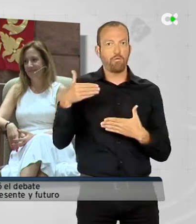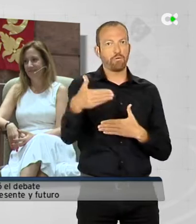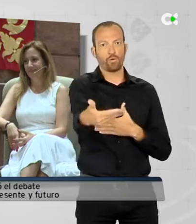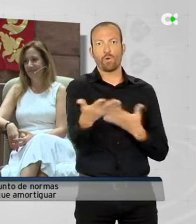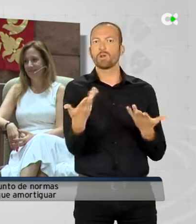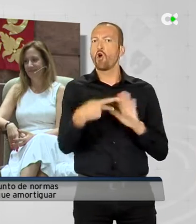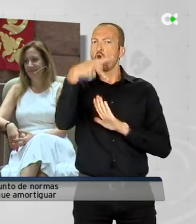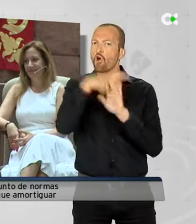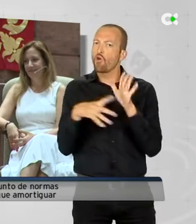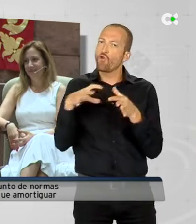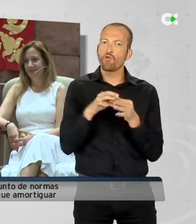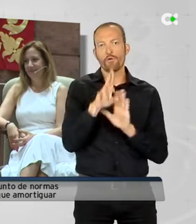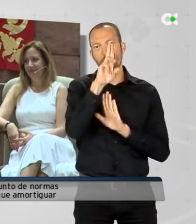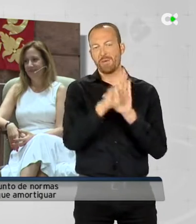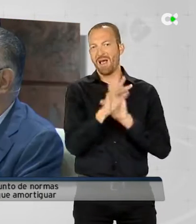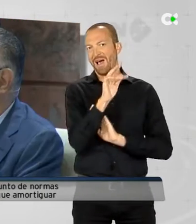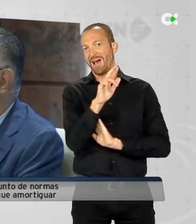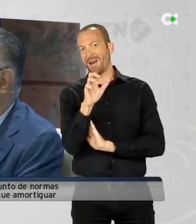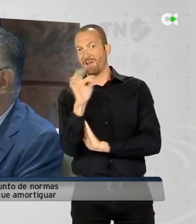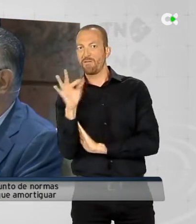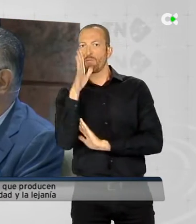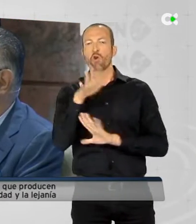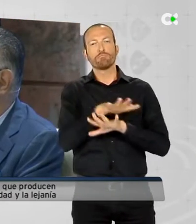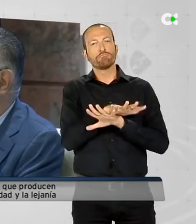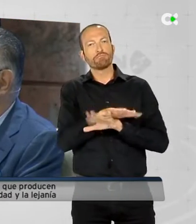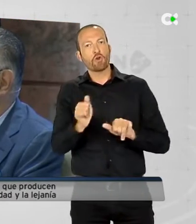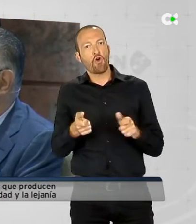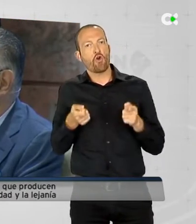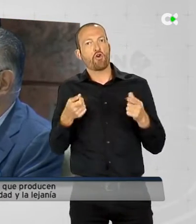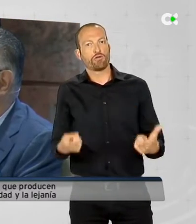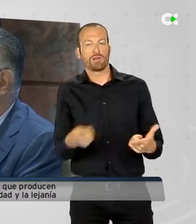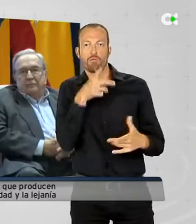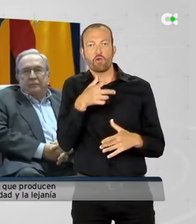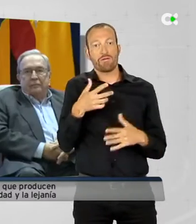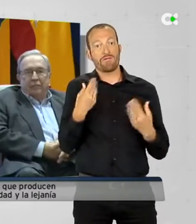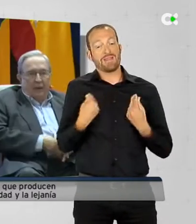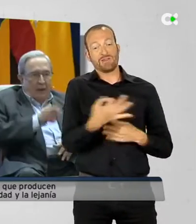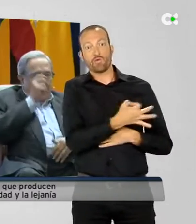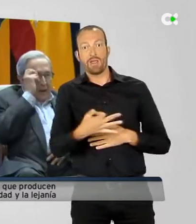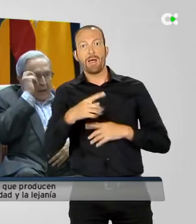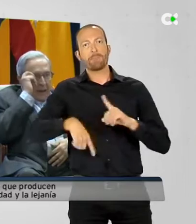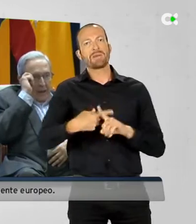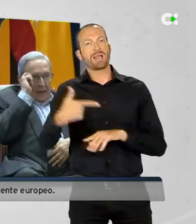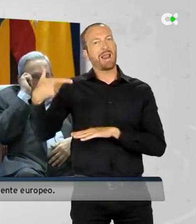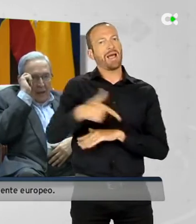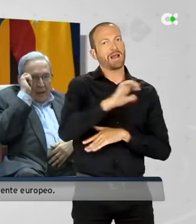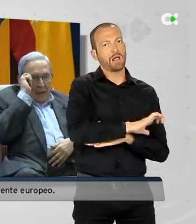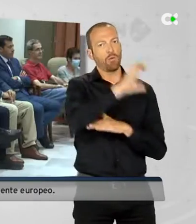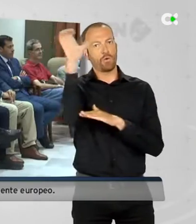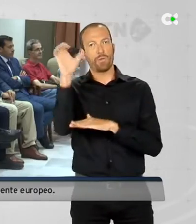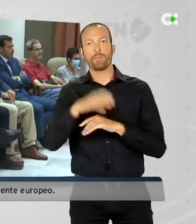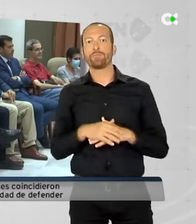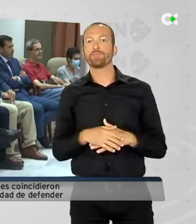futuro de un conjunto de normas que persigue amortiguar los costes que producen la insularidad y la lejanía del continente